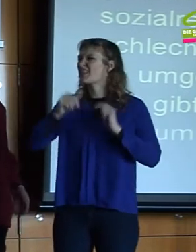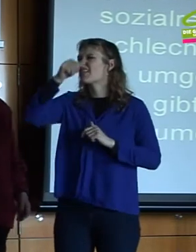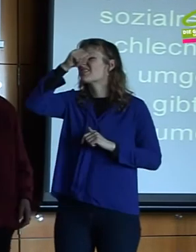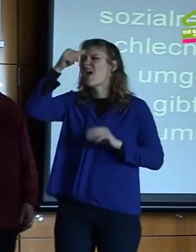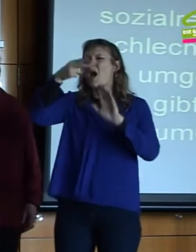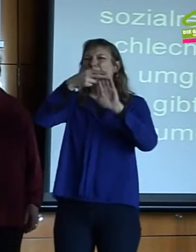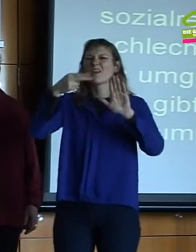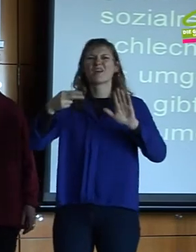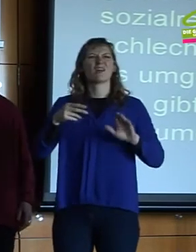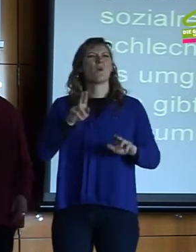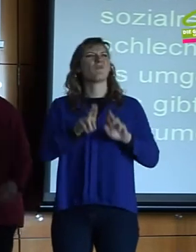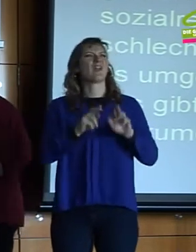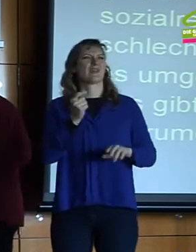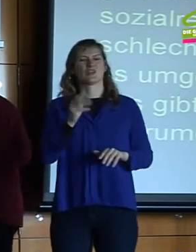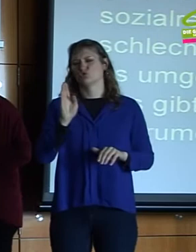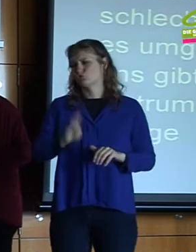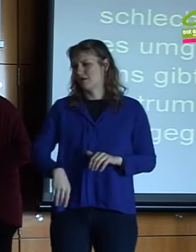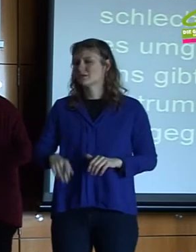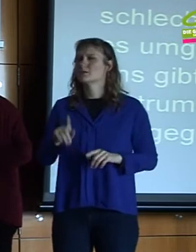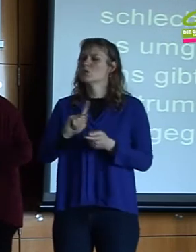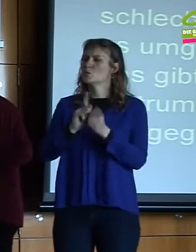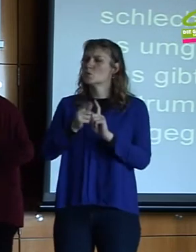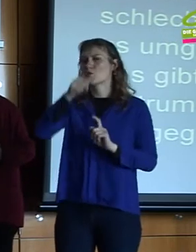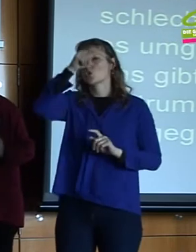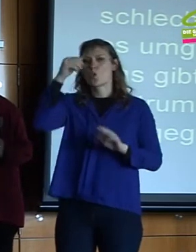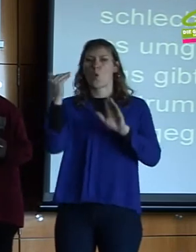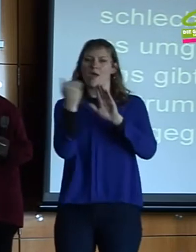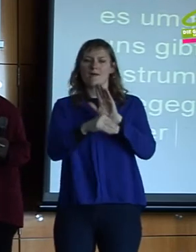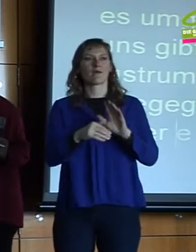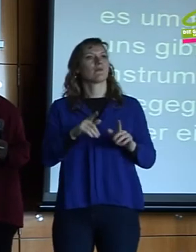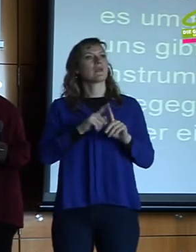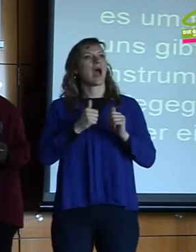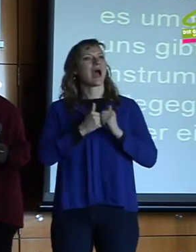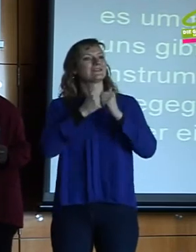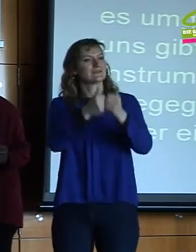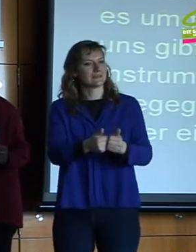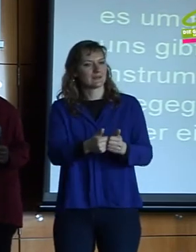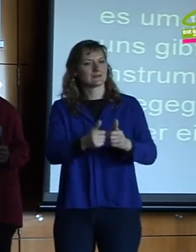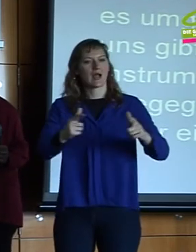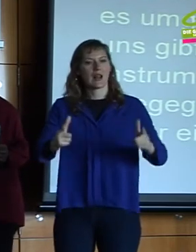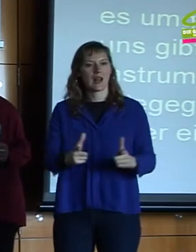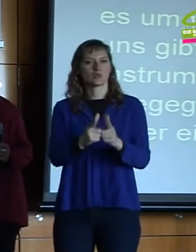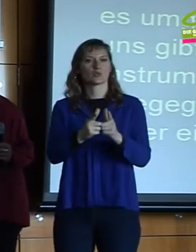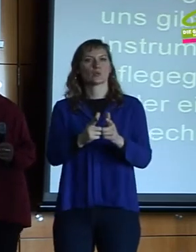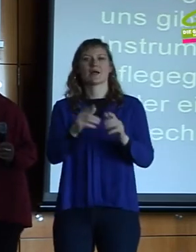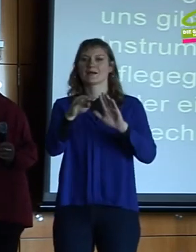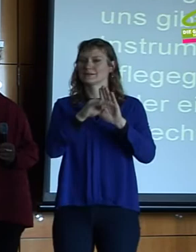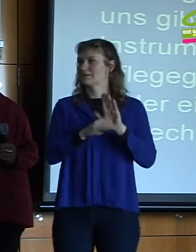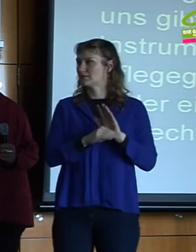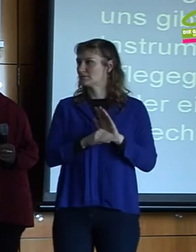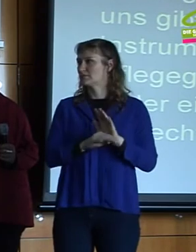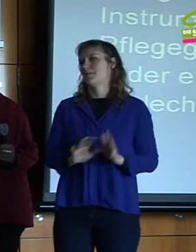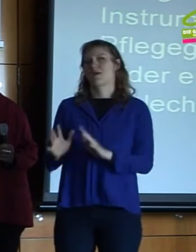Namen. Es sollte nicht Pflegegeldgesetz heißen, sondern Assistenzleistungsgesetz heißen, weil sehr